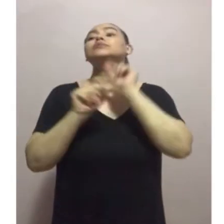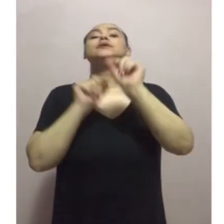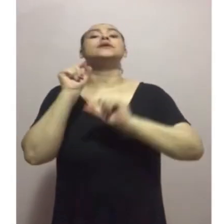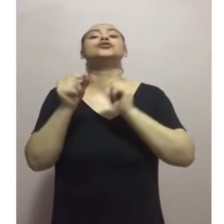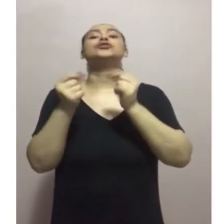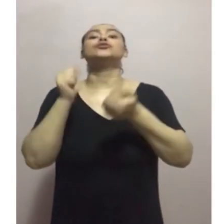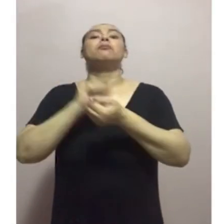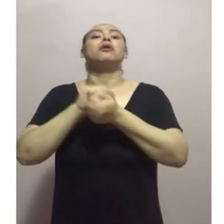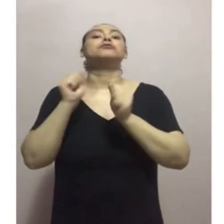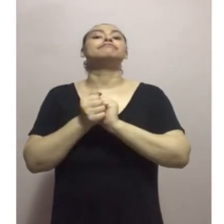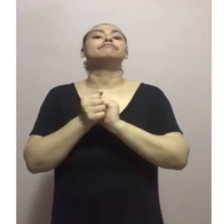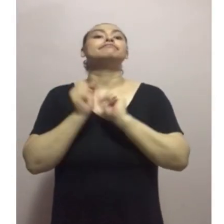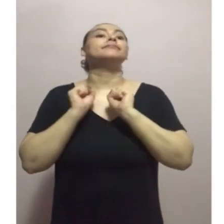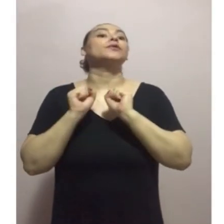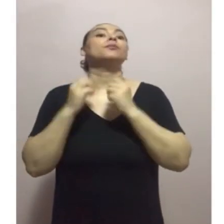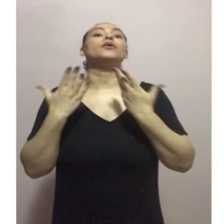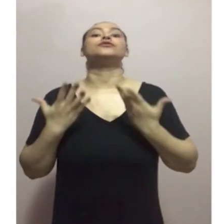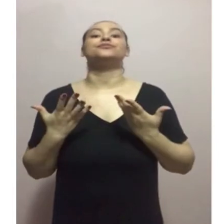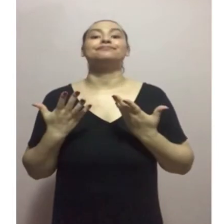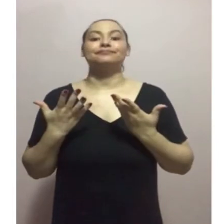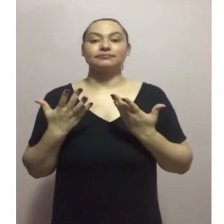podia adaptar, né?